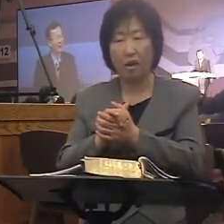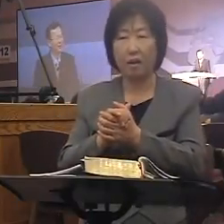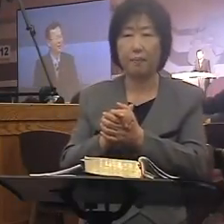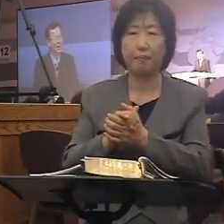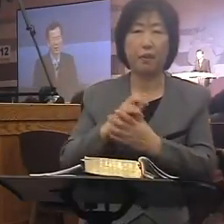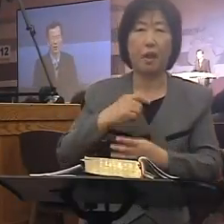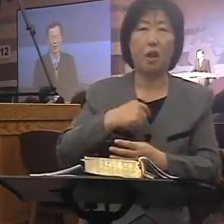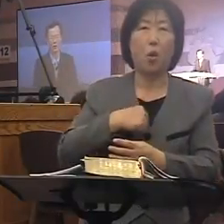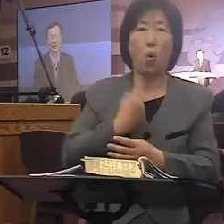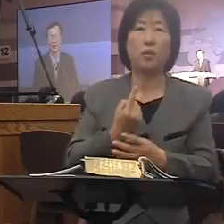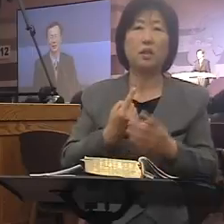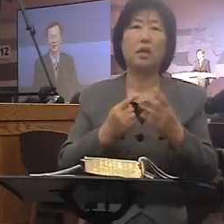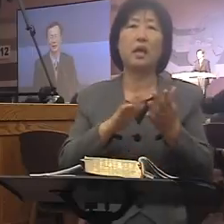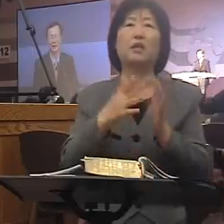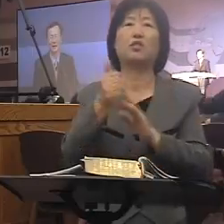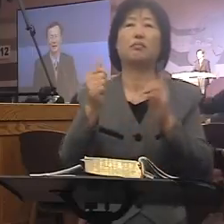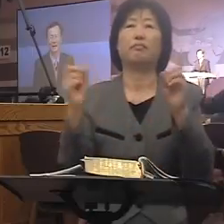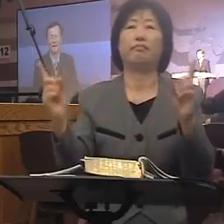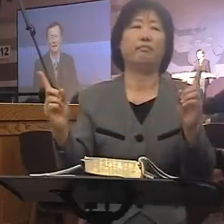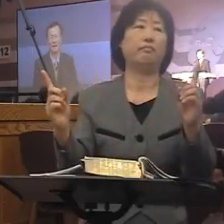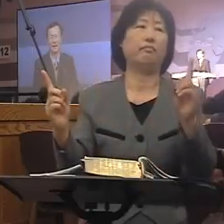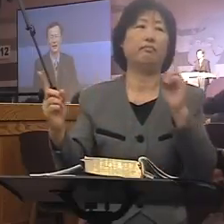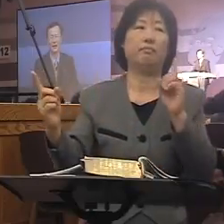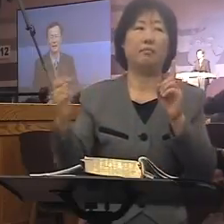사라지려고 해요. 좀 사라져야 되겠네요.